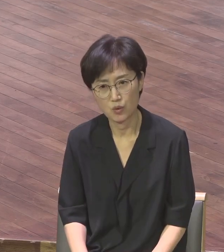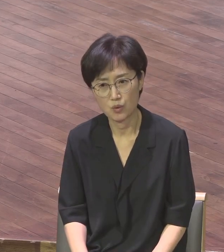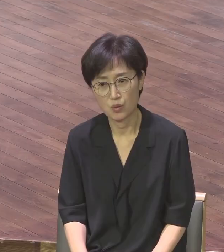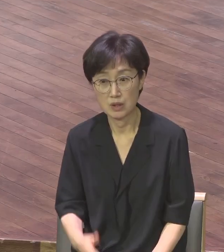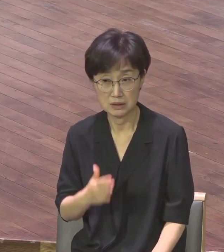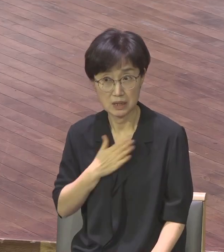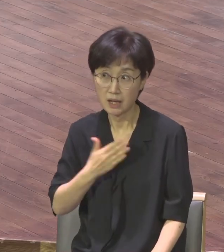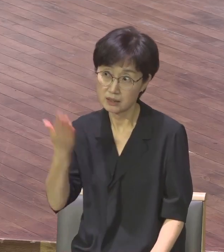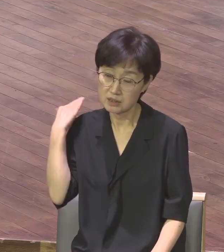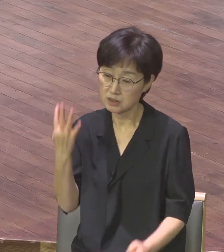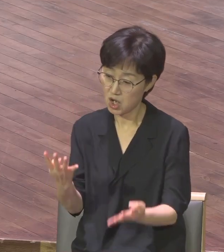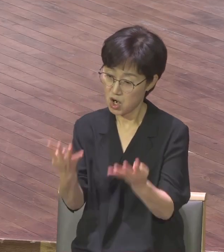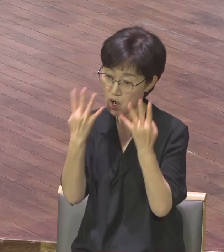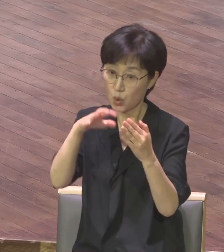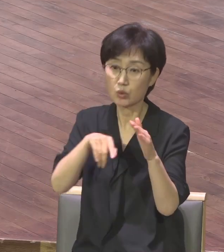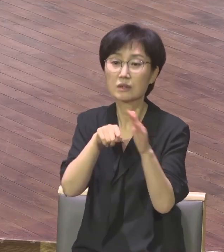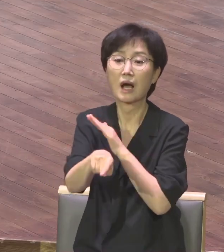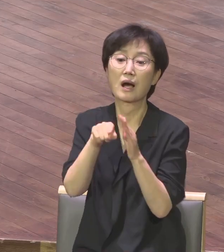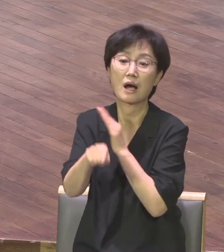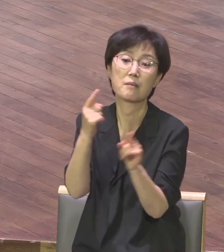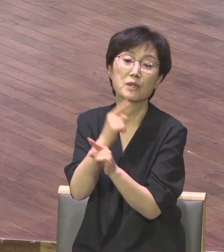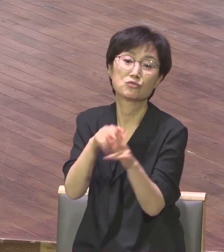교회 현장이었어요. 교사로서